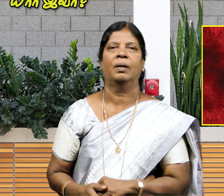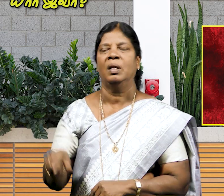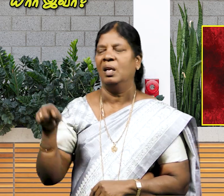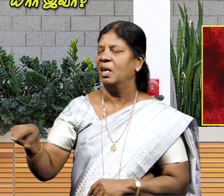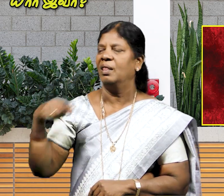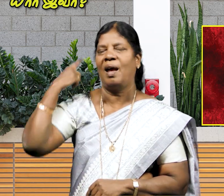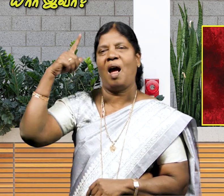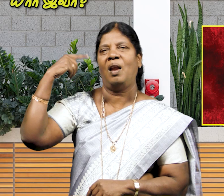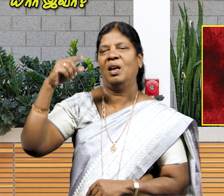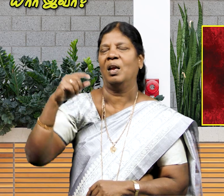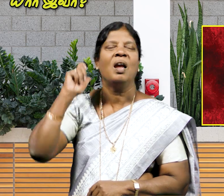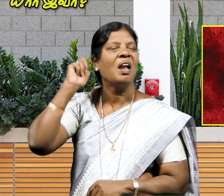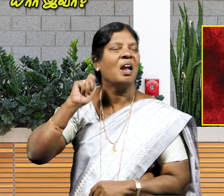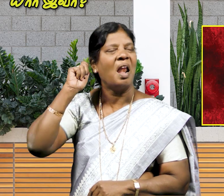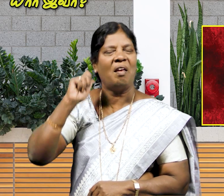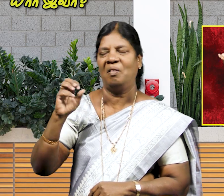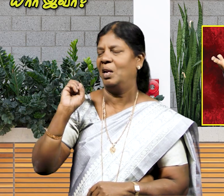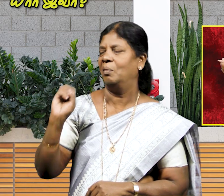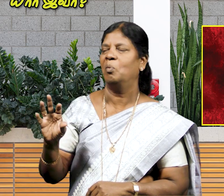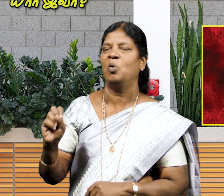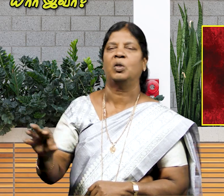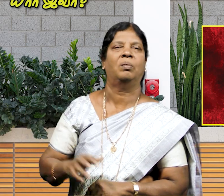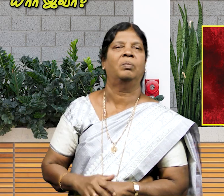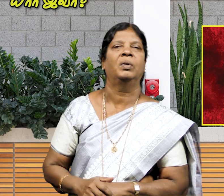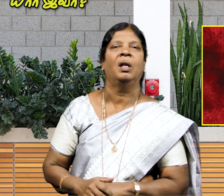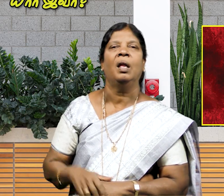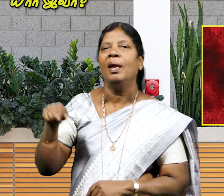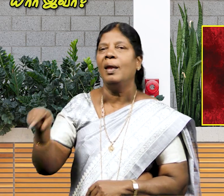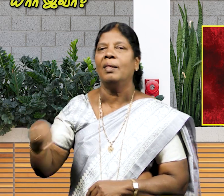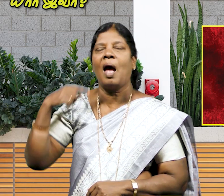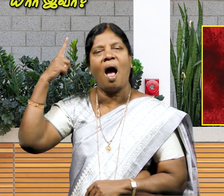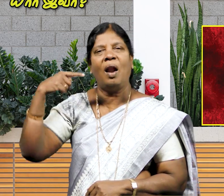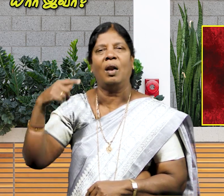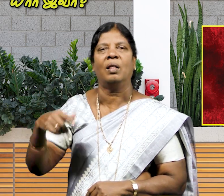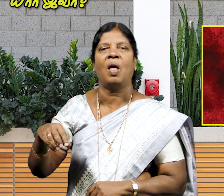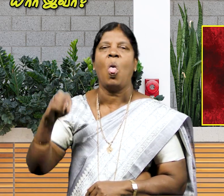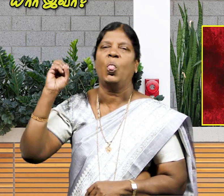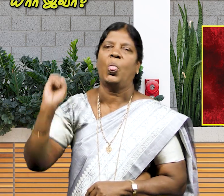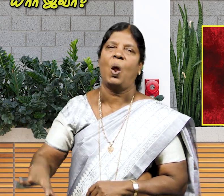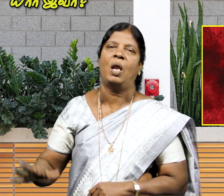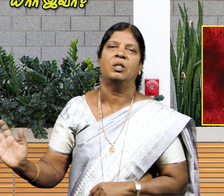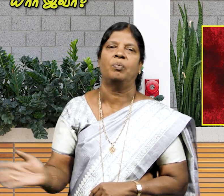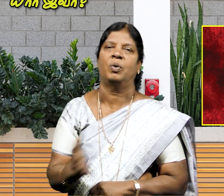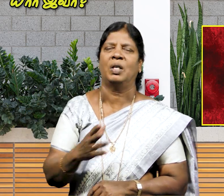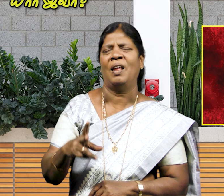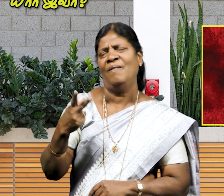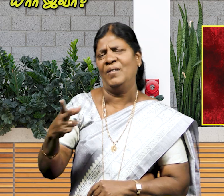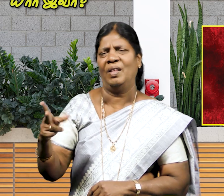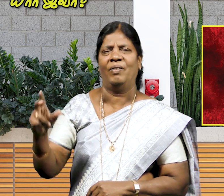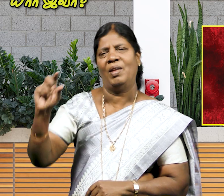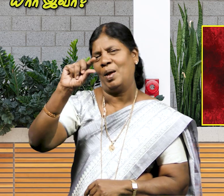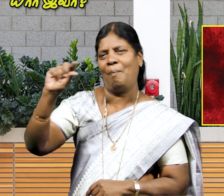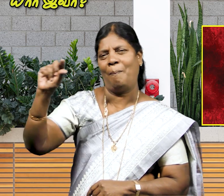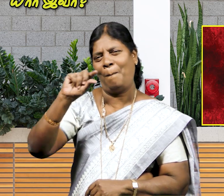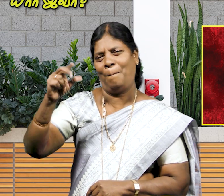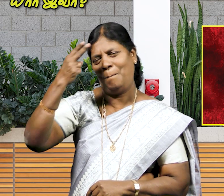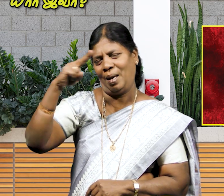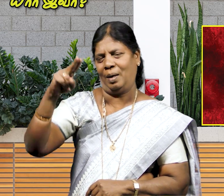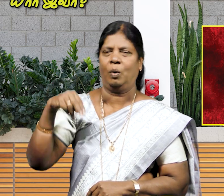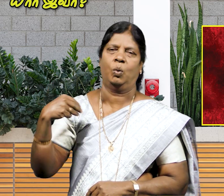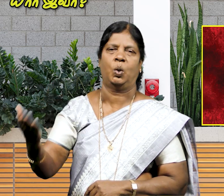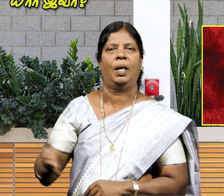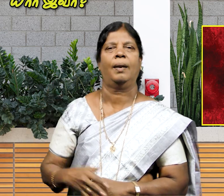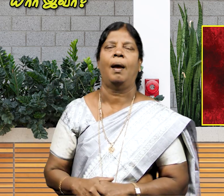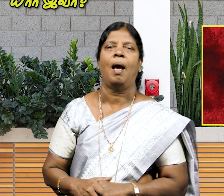ஆடு, இந்த ஆடு களவாணி ஆடு, இந்த ஆடு தொலைந்து போன ஆடு என்றெல்லாம் அவங்க சொல்லுவாங்க.